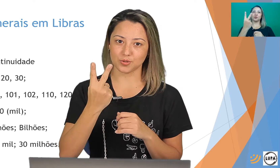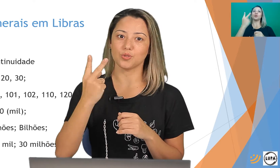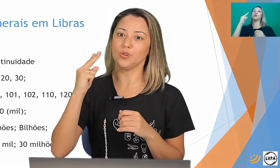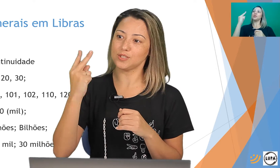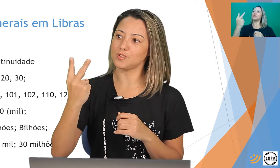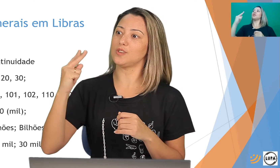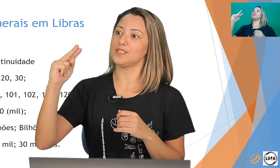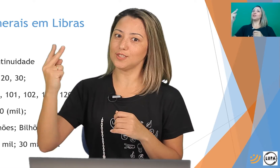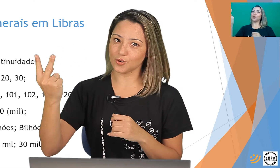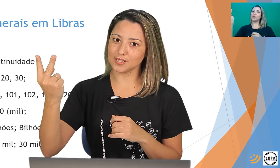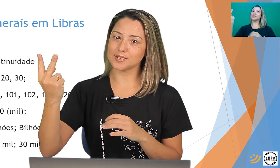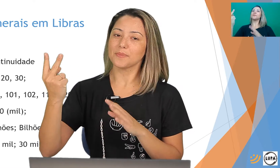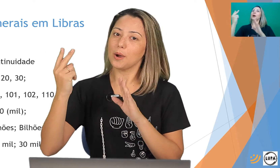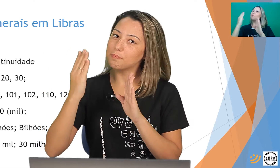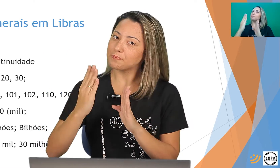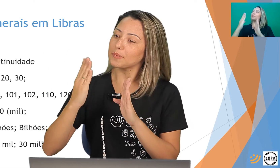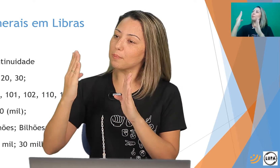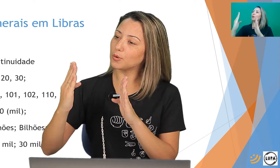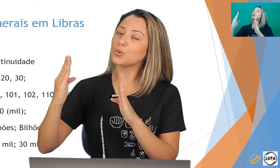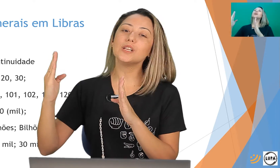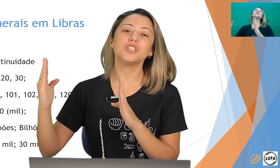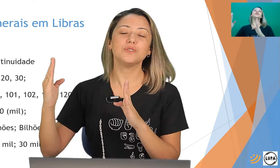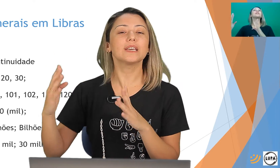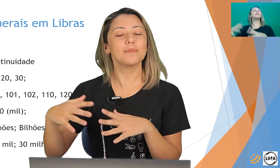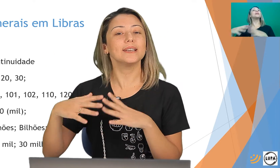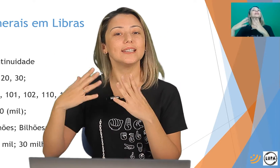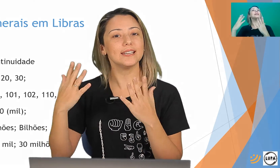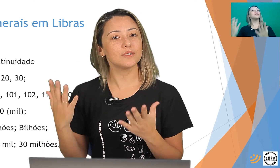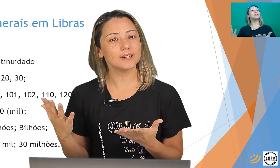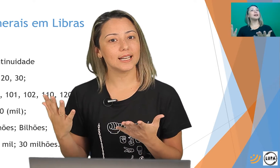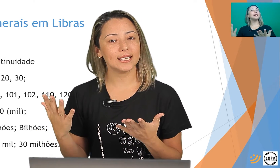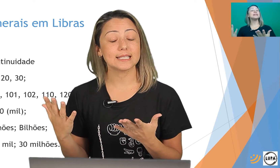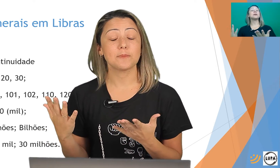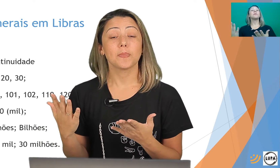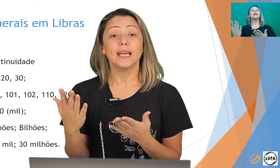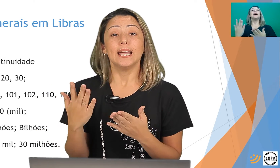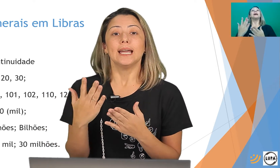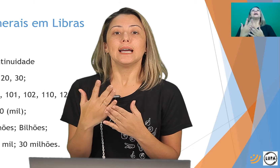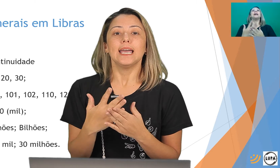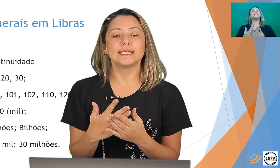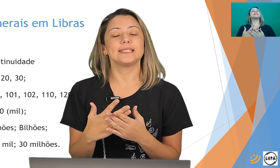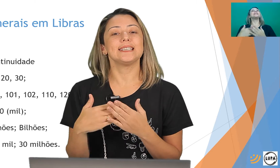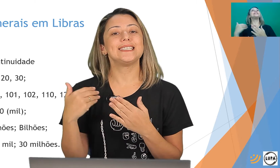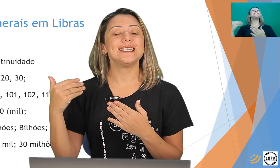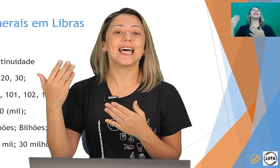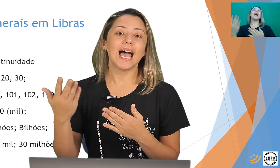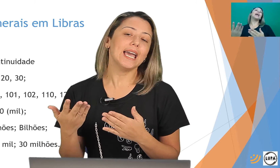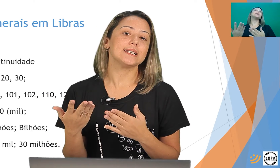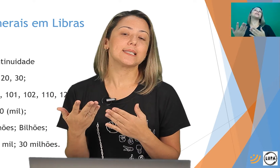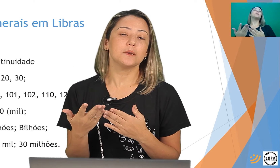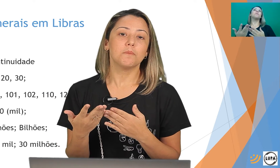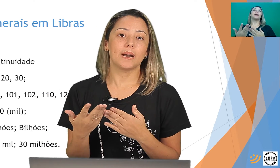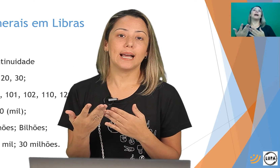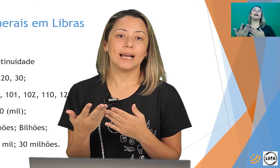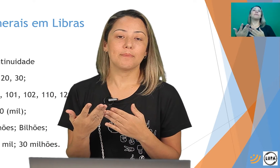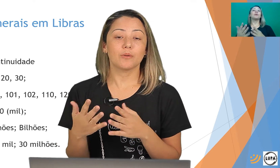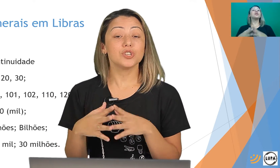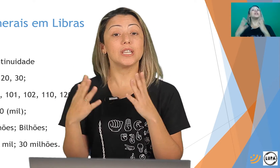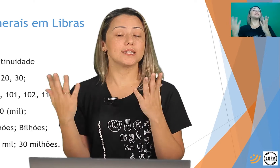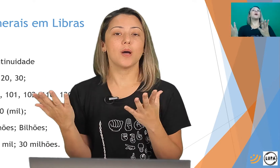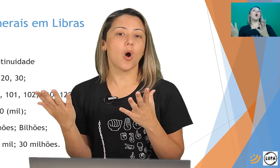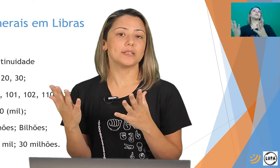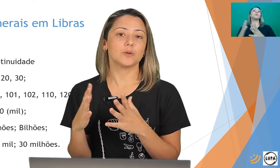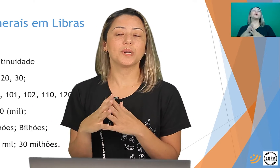222, faço 2, 2 e 2. Pontuadinho, que é para entender com clareza. Existem sinais